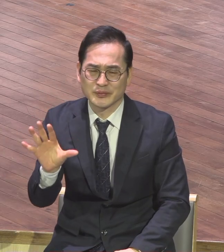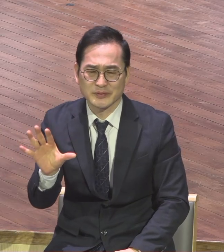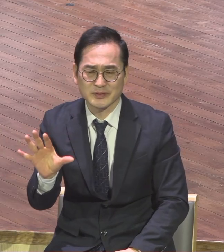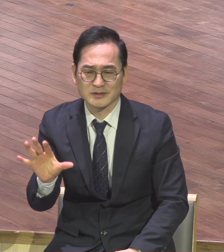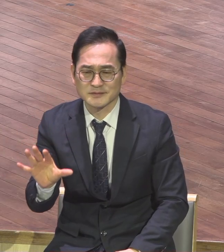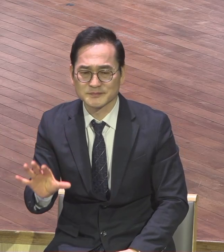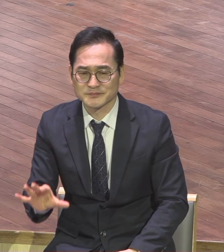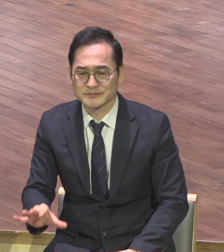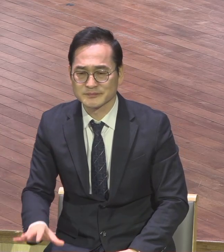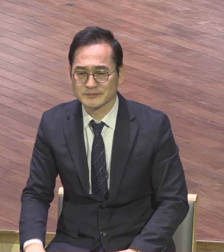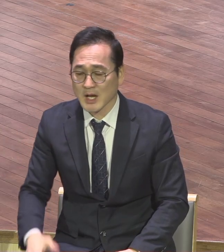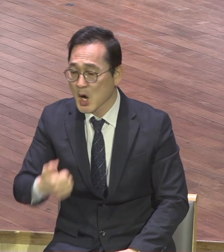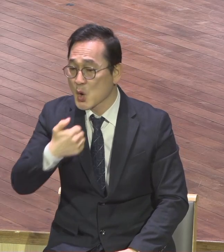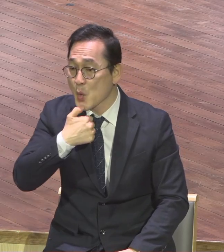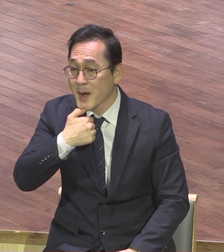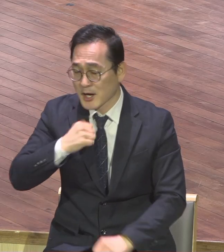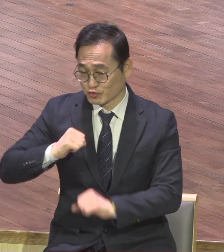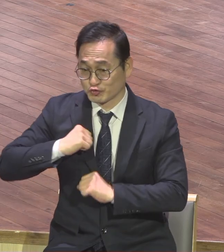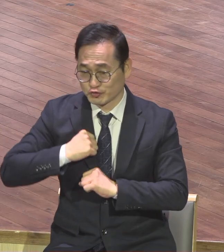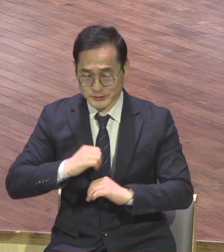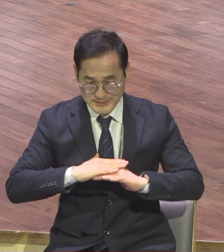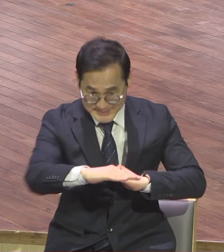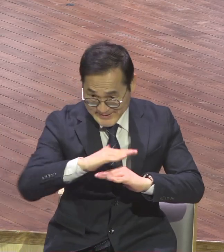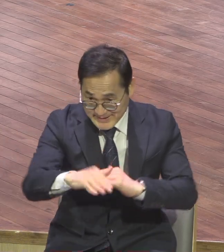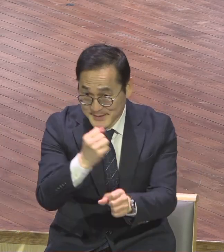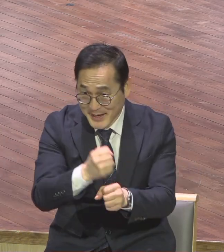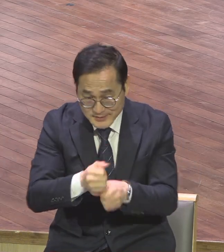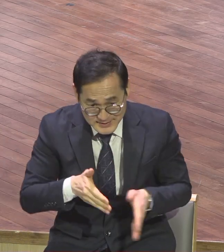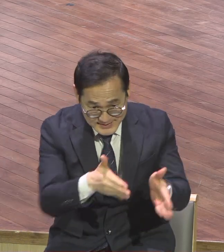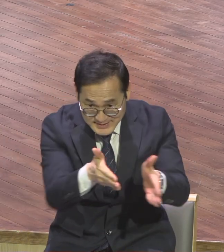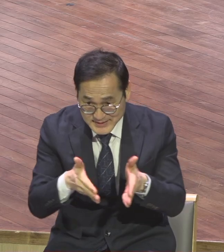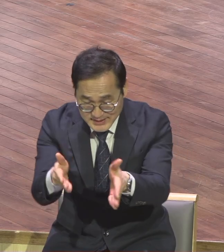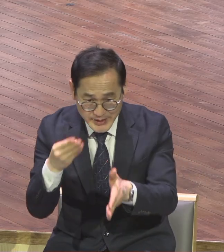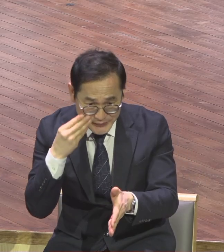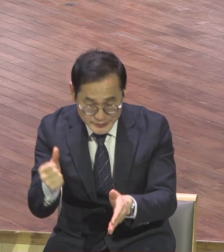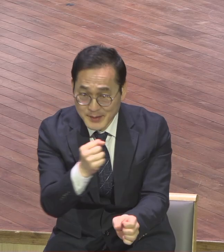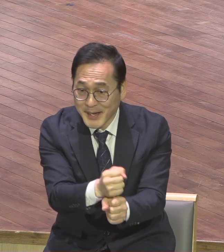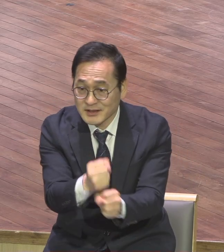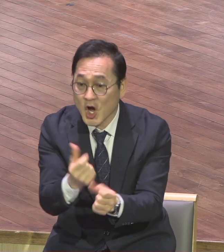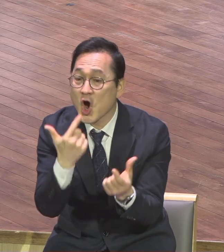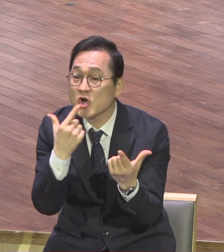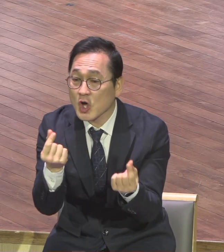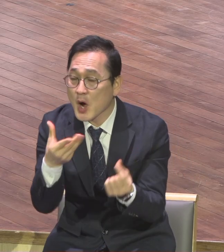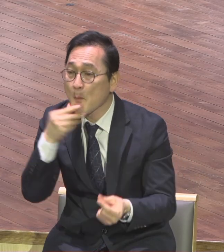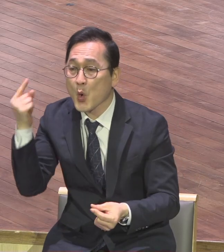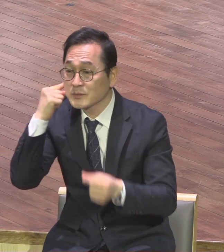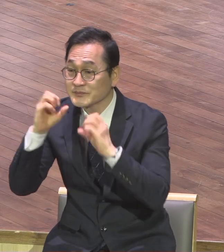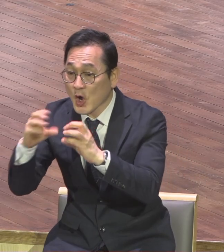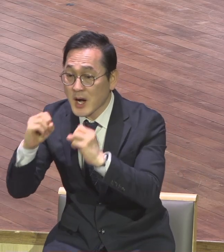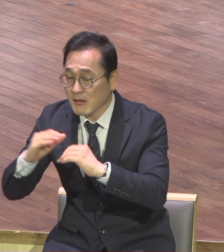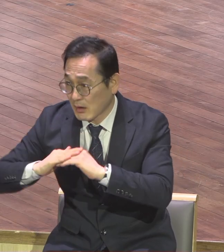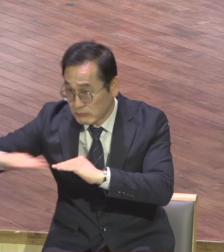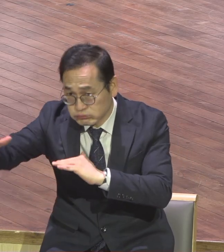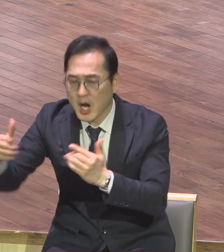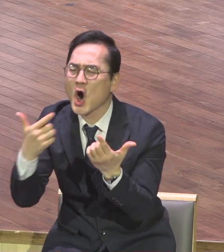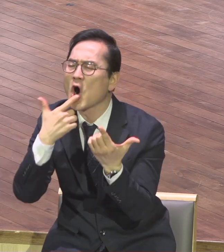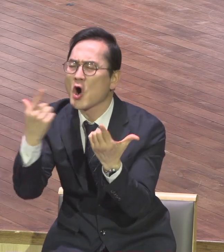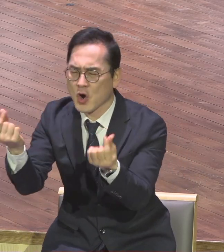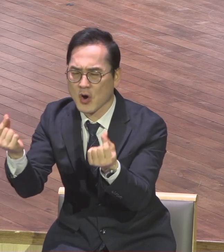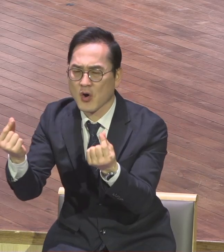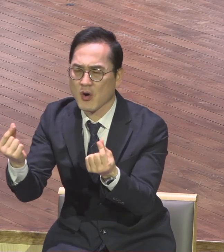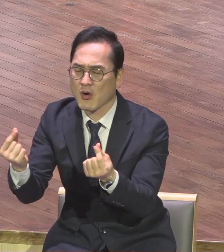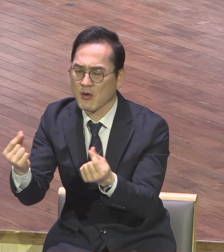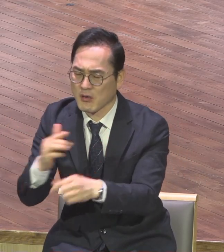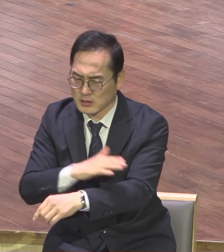공병대가 거침없이 길을 닦아가는 것처럼 복음이 전파되는 것을 사실적으로 표현하고 있는 것인데, 그러면서